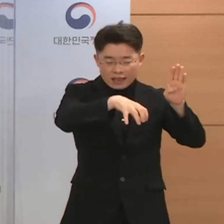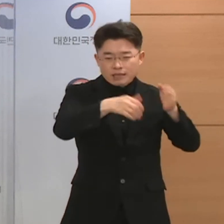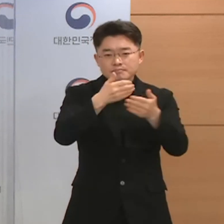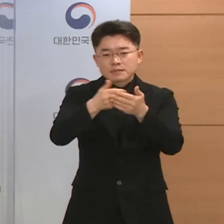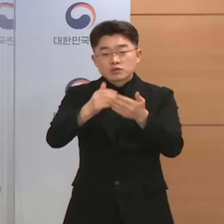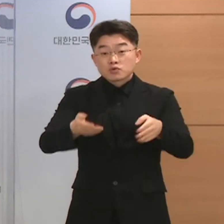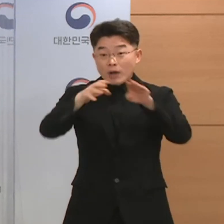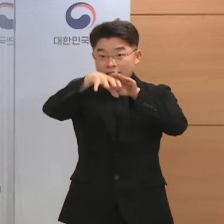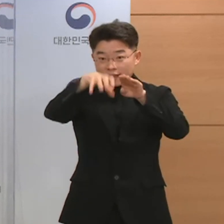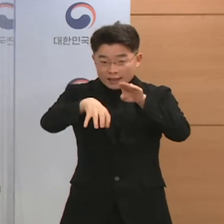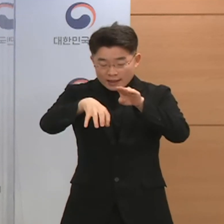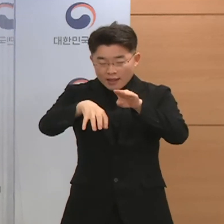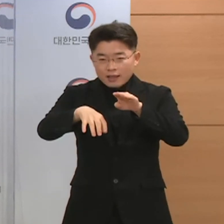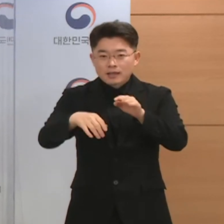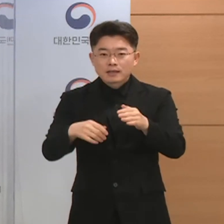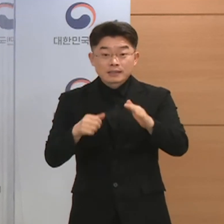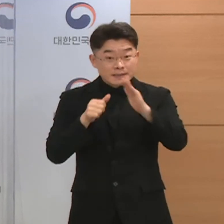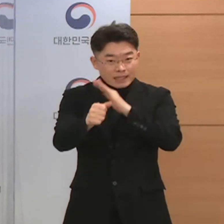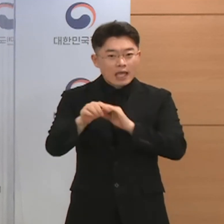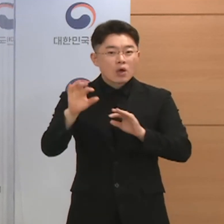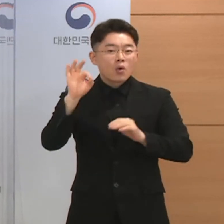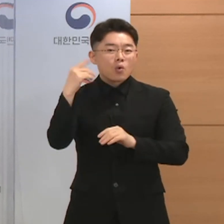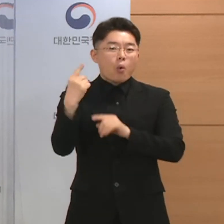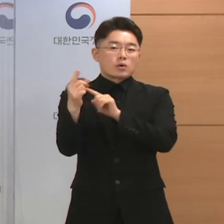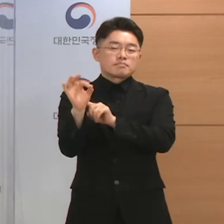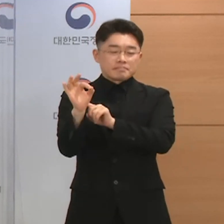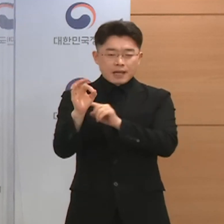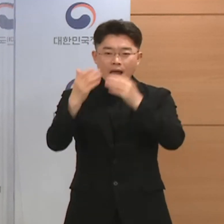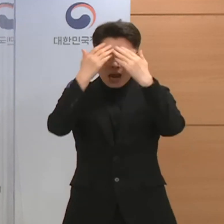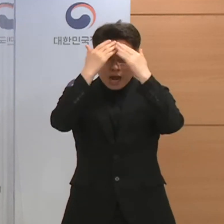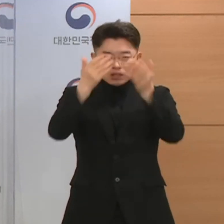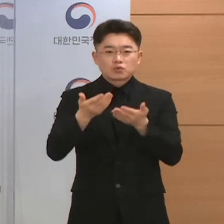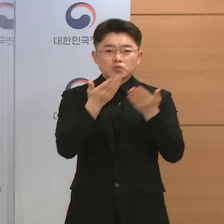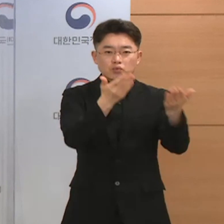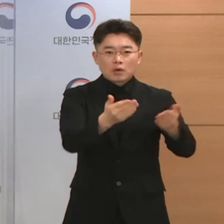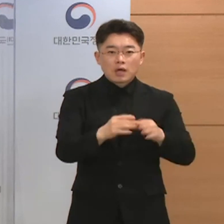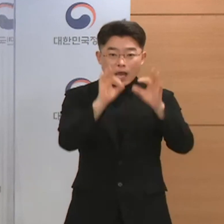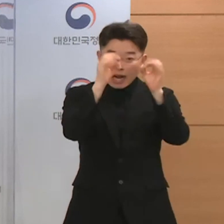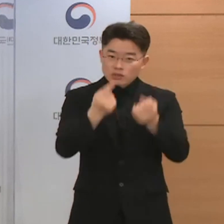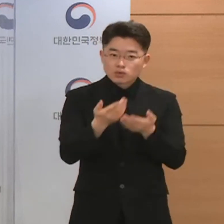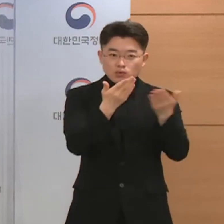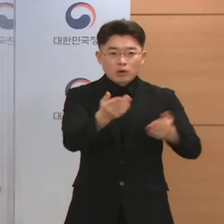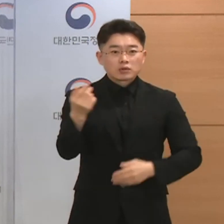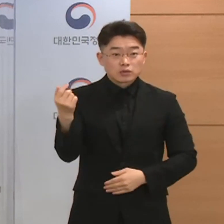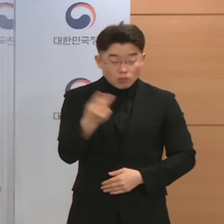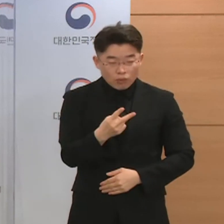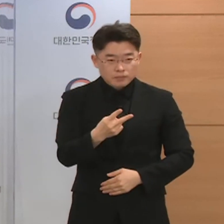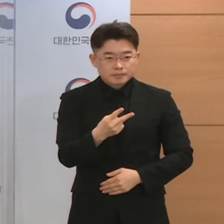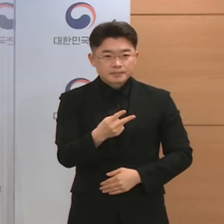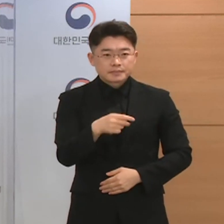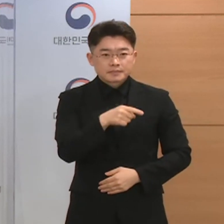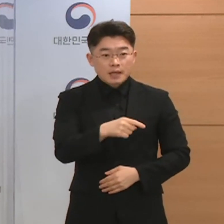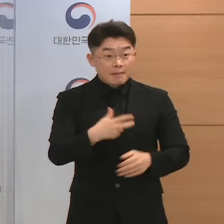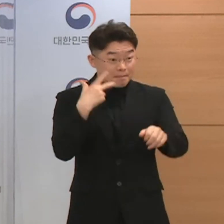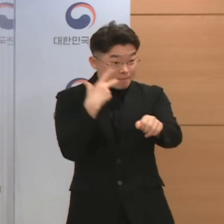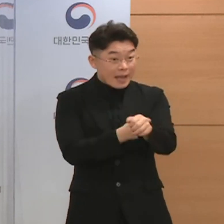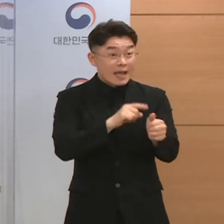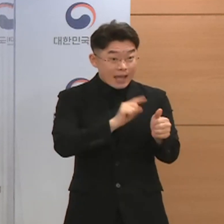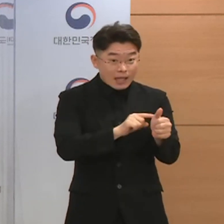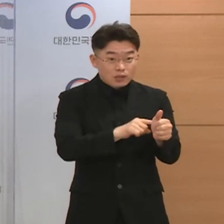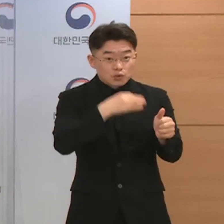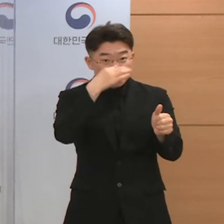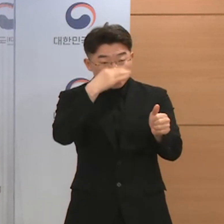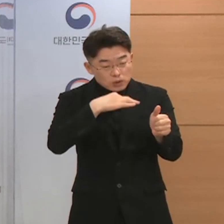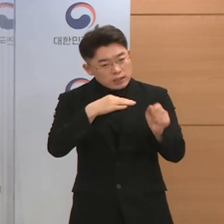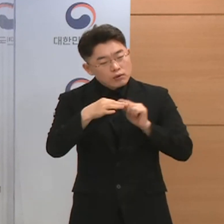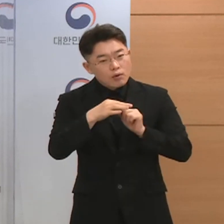할인이나 혹은 백신 접종자들만을 위한 특별한 입장 기회라든지 특별한 행사 등일 것 같습니다. 이 부분들